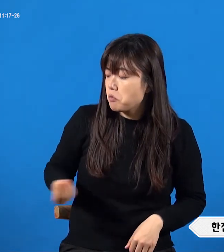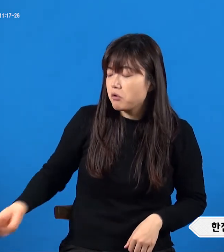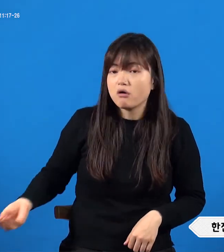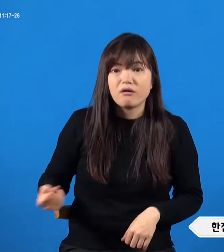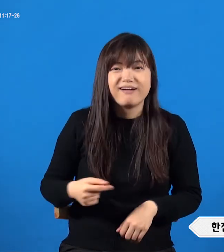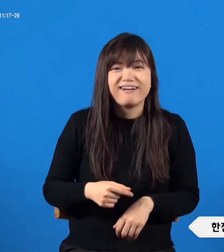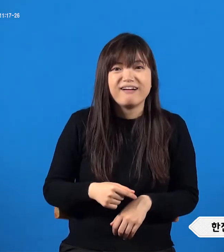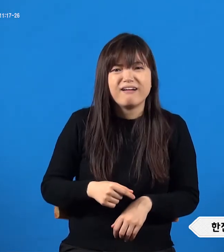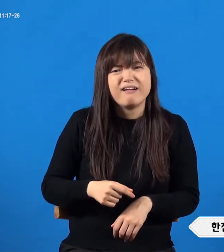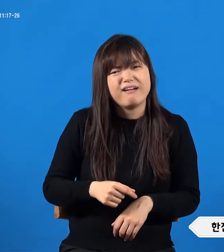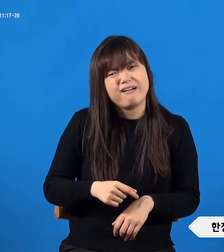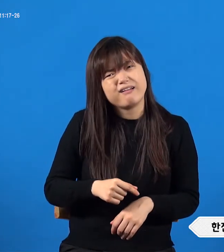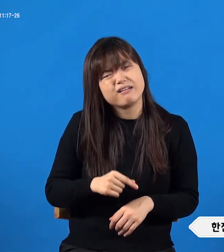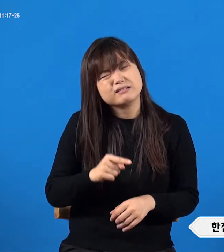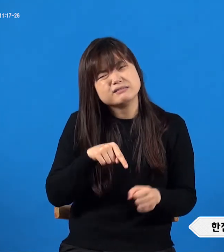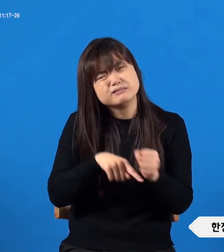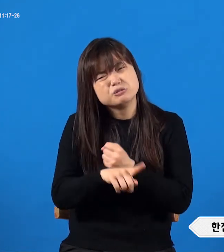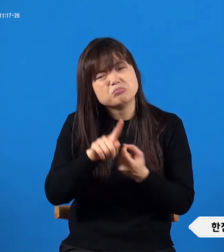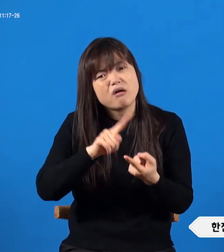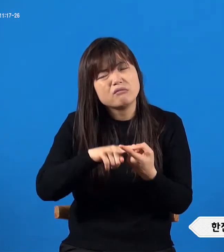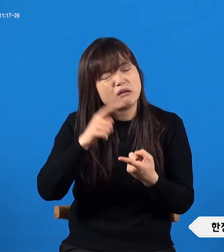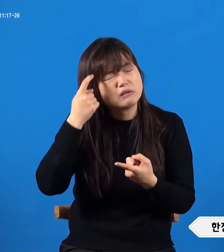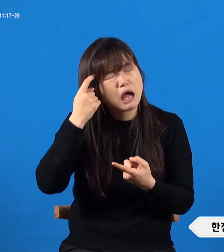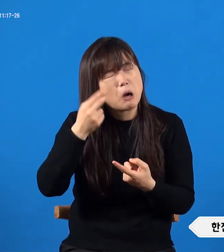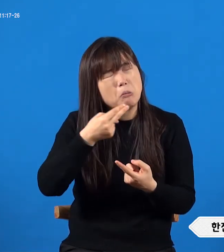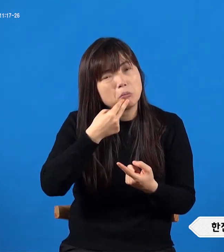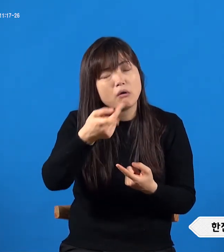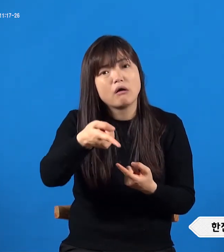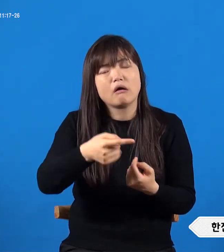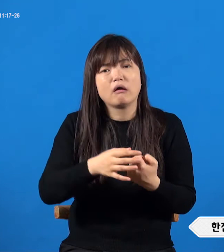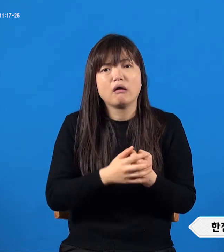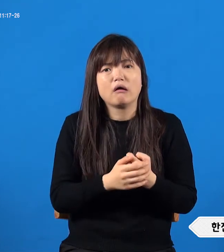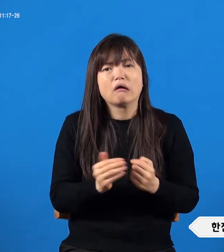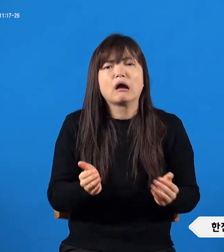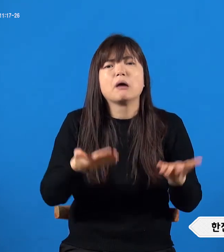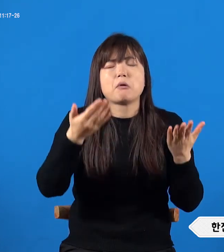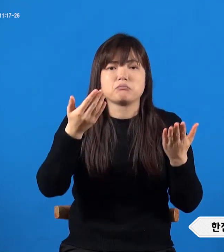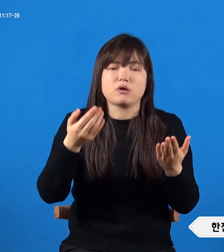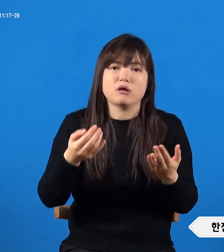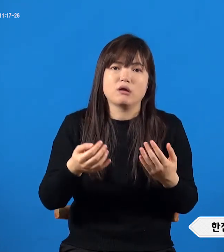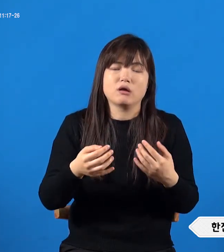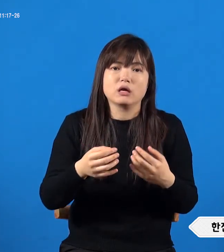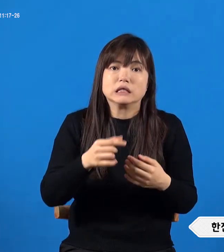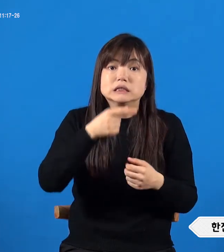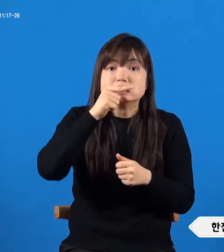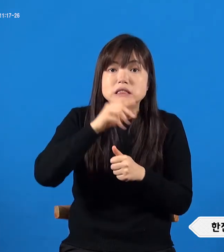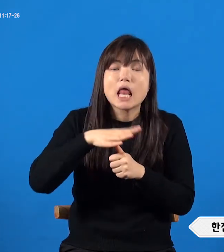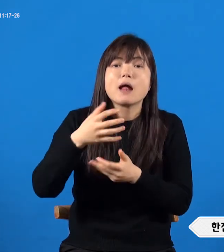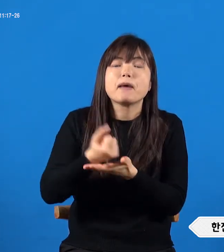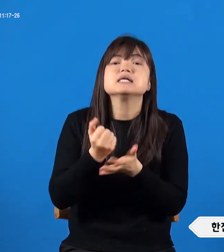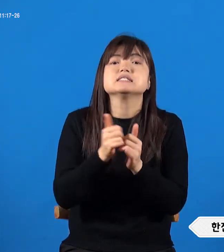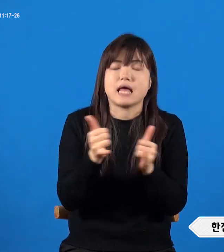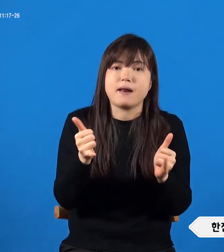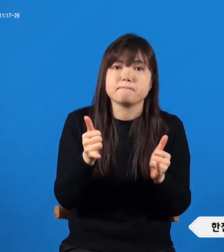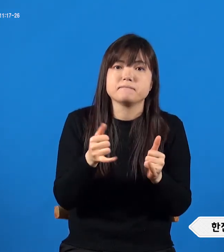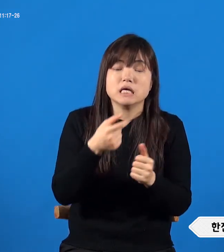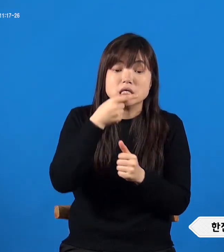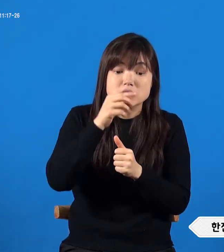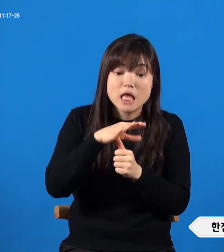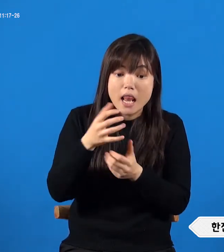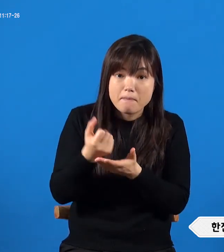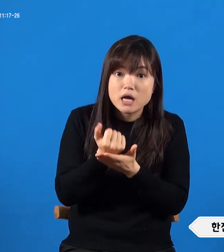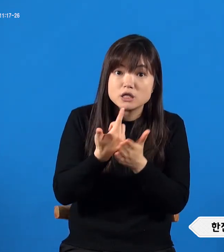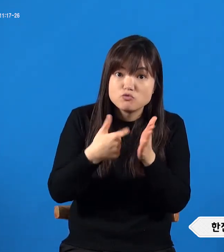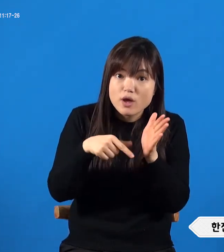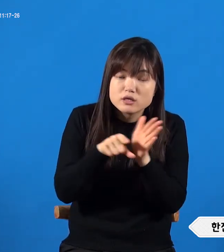너무 가볍게 그렇게 하는 경우가 있기 때문에, 그래서 세례받은 사람, 세례받기